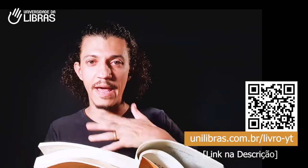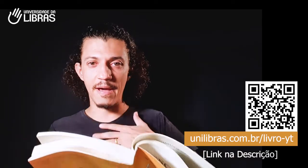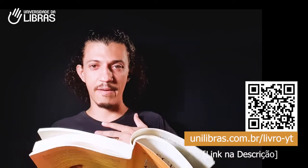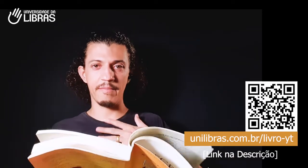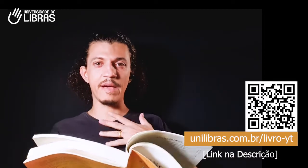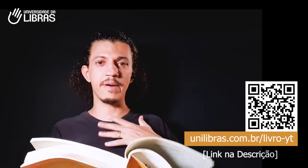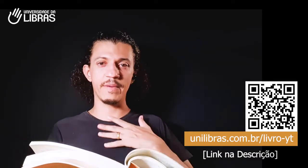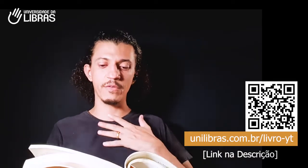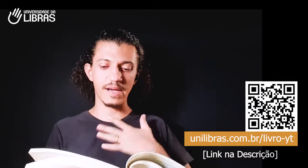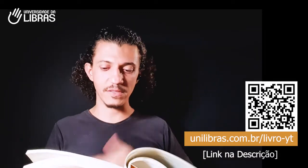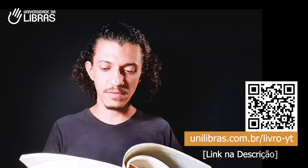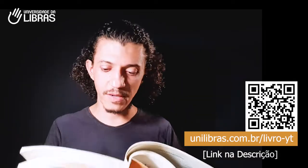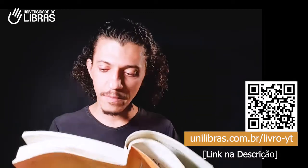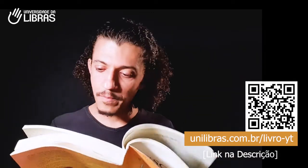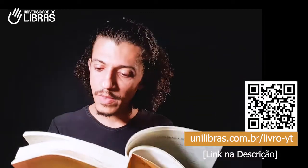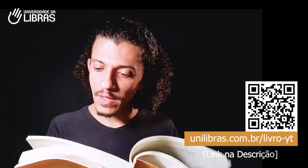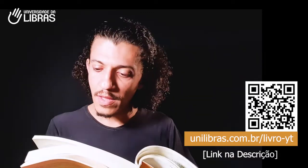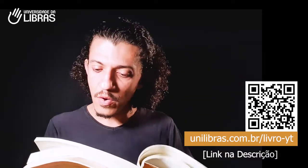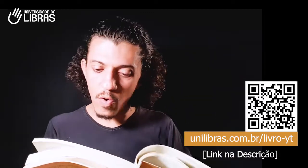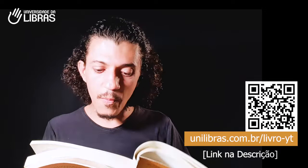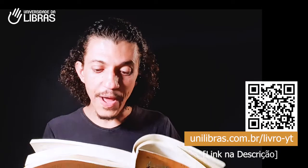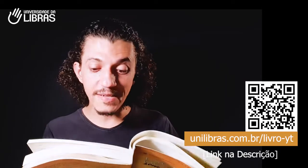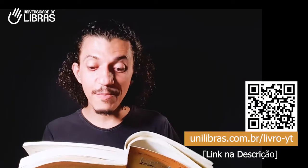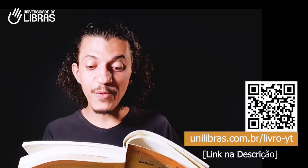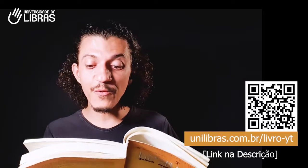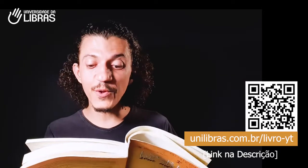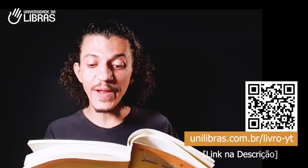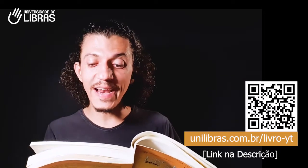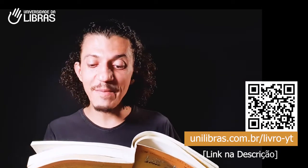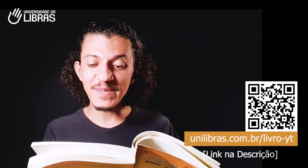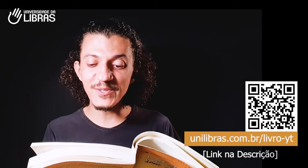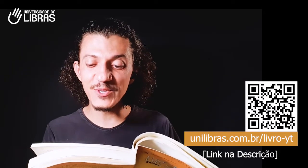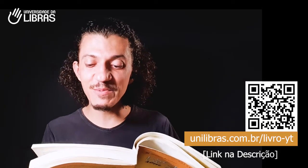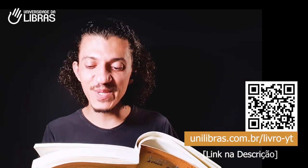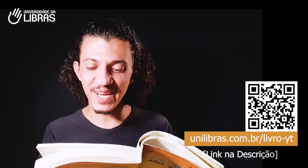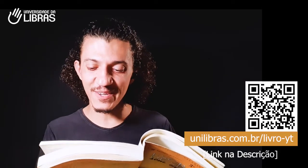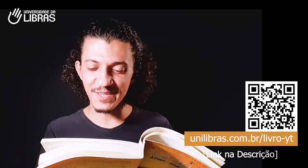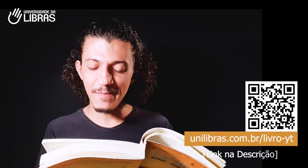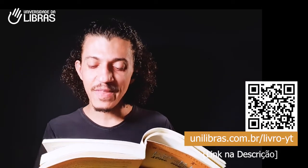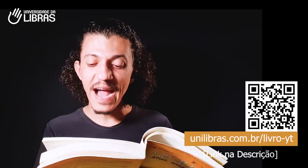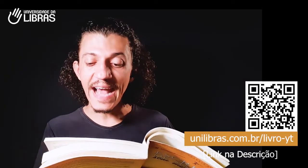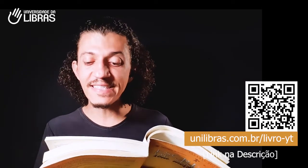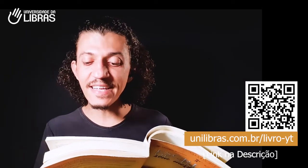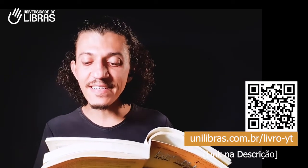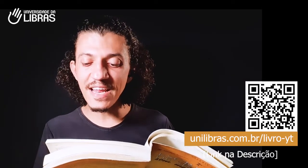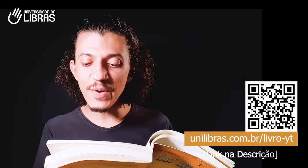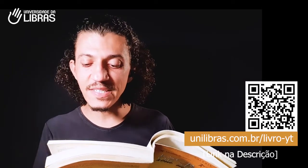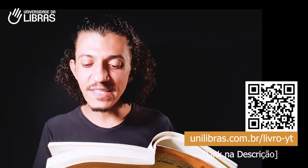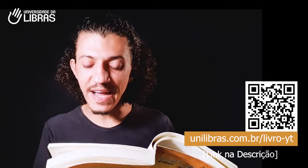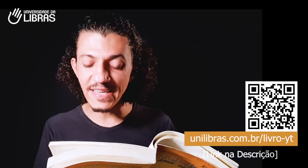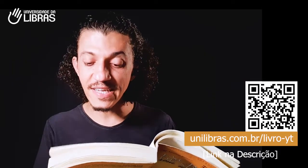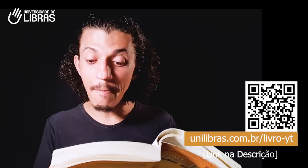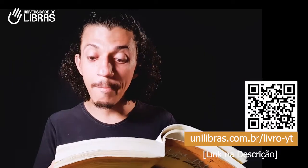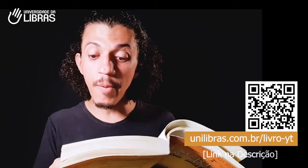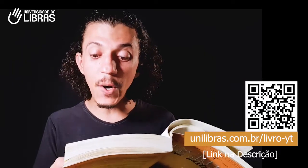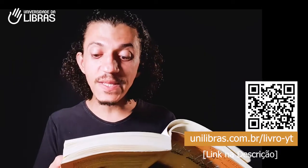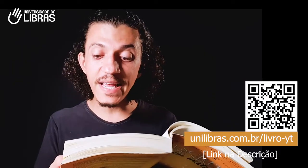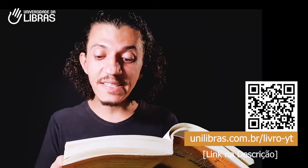Maria minha mãe mas como ela se aprofundou na libras nos últimos anos a escrita da língua de sinais